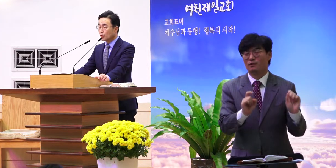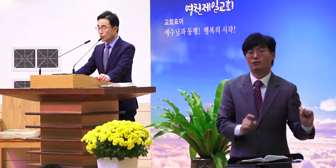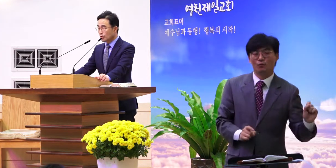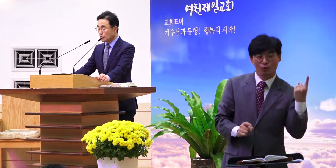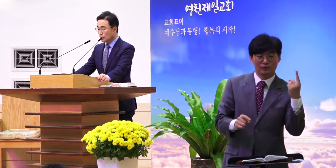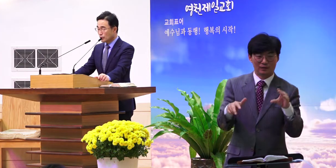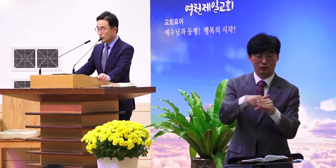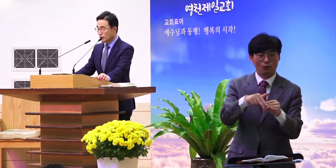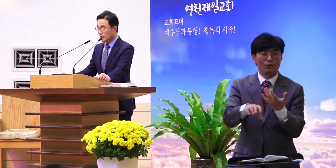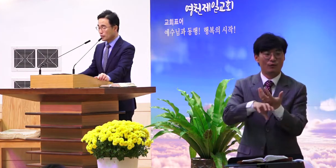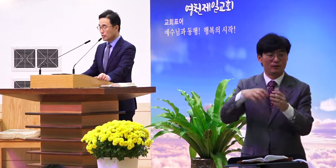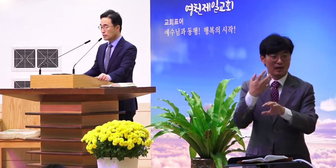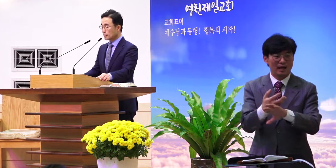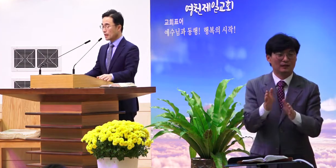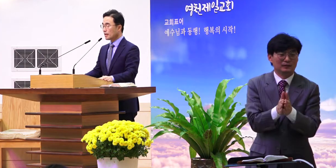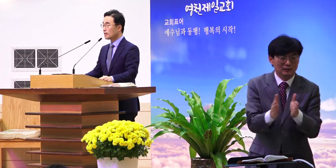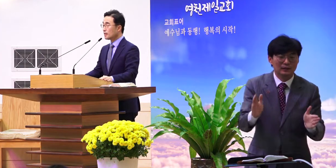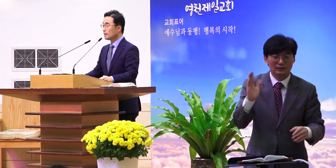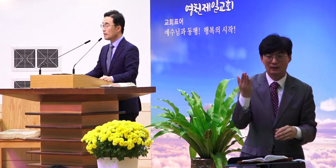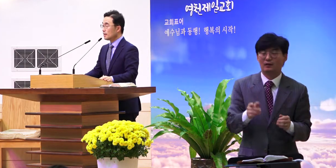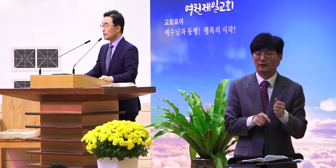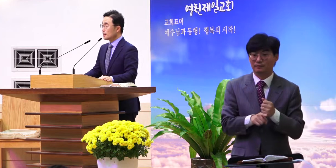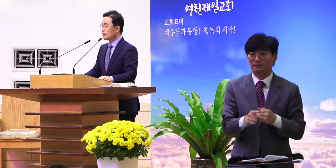운동이 본격적으로 시작되었습니다.